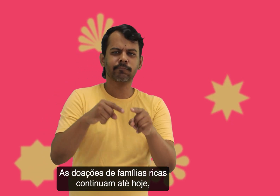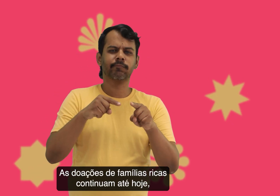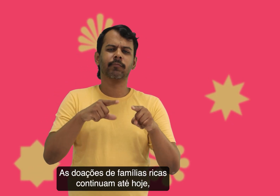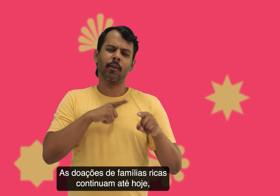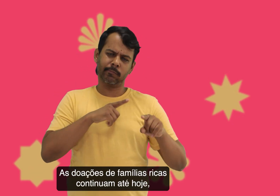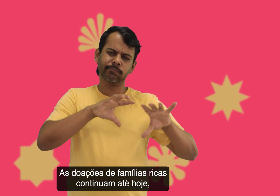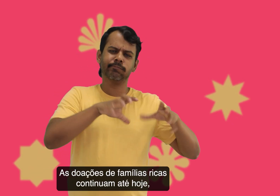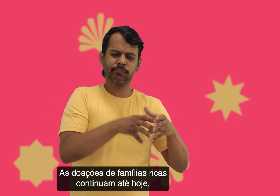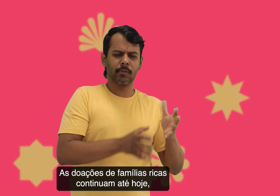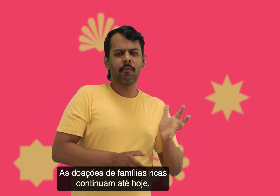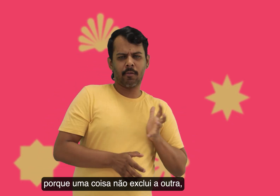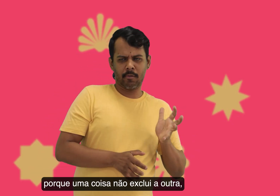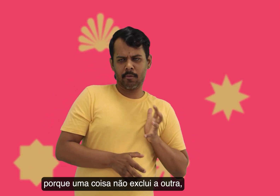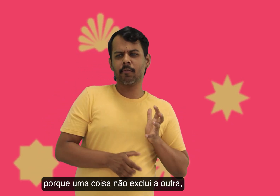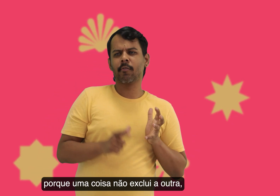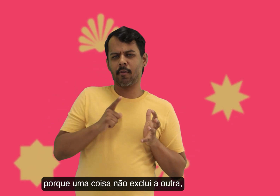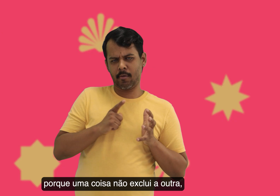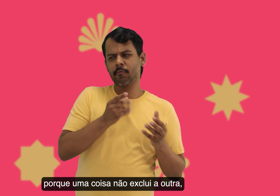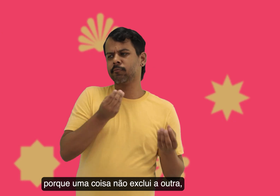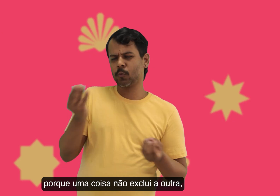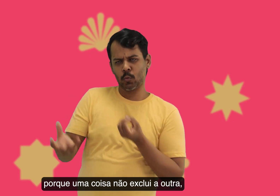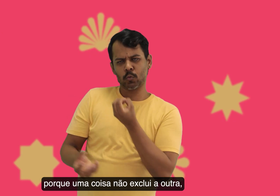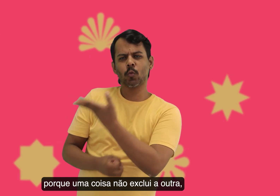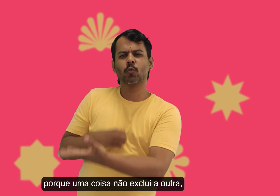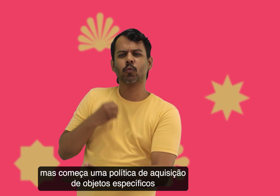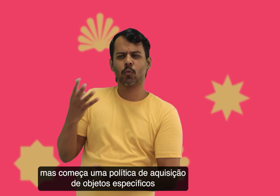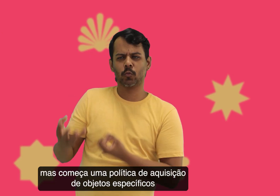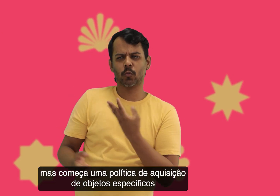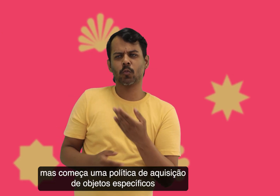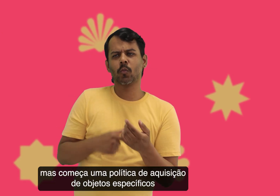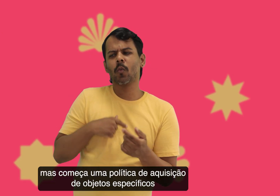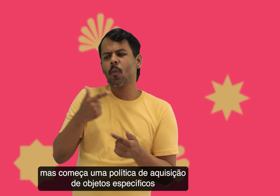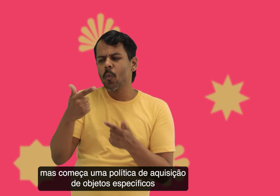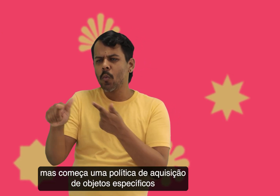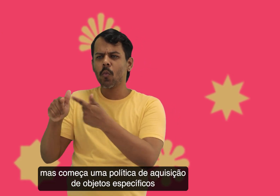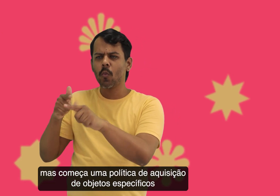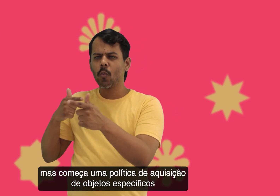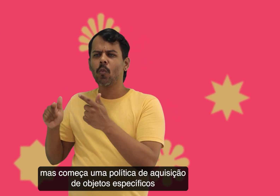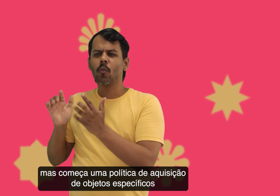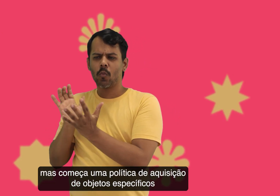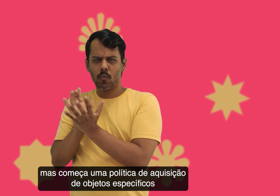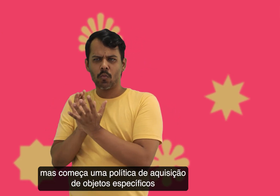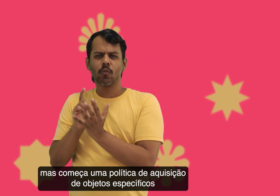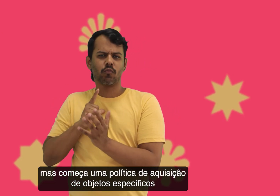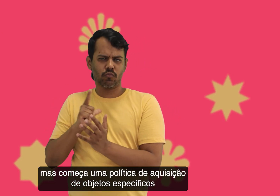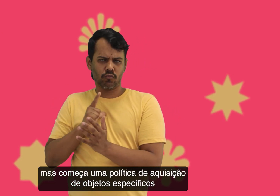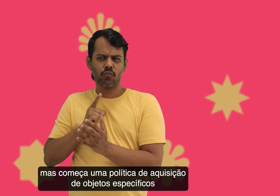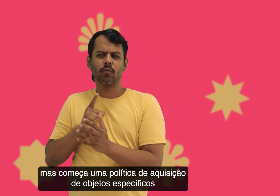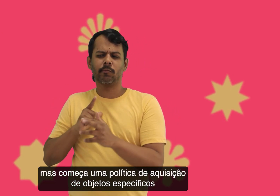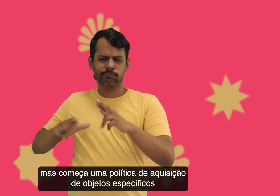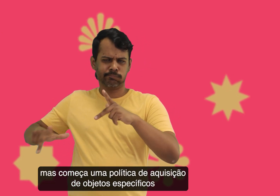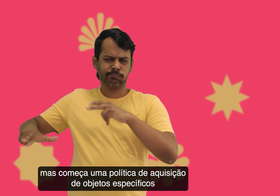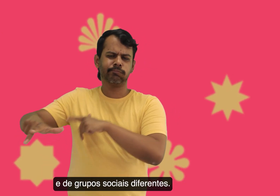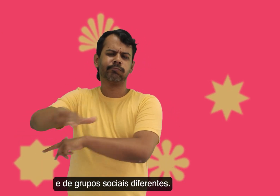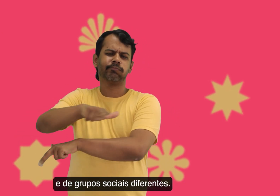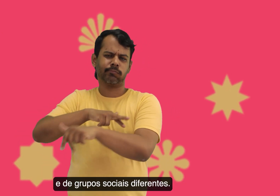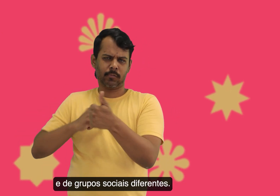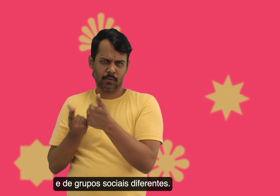ricas continuam até hoje, porque uma coisa não exclui a outra. Mas começou uma política de aquisição de objetos específicos e de